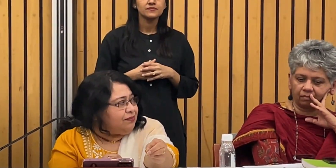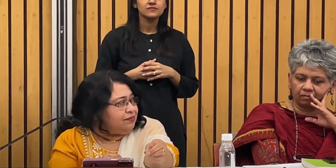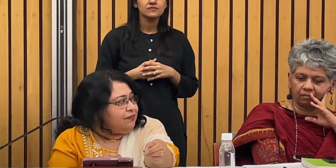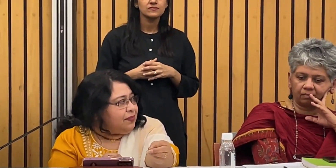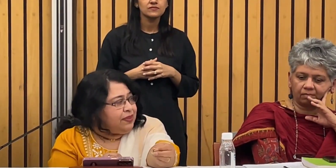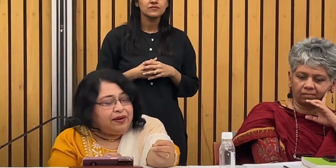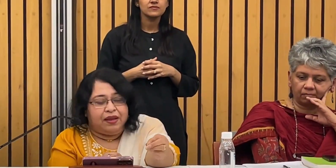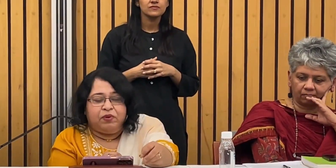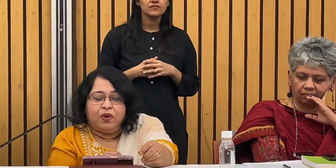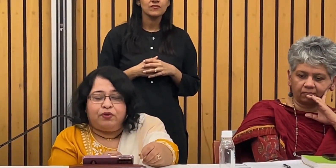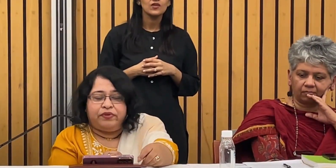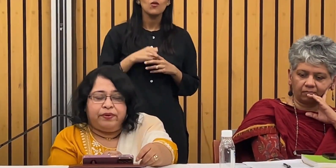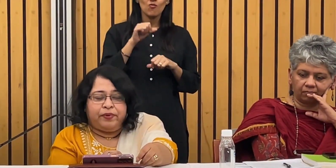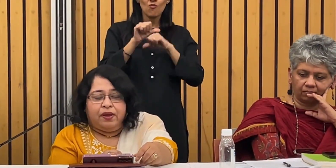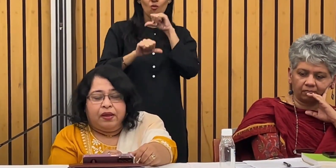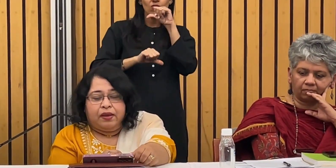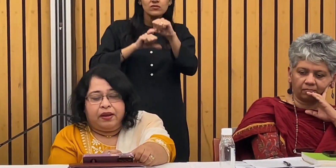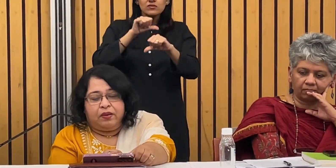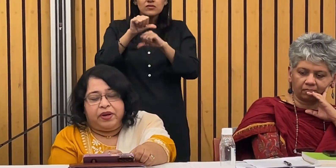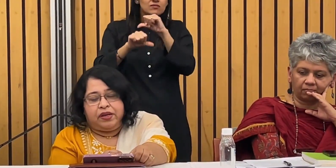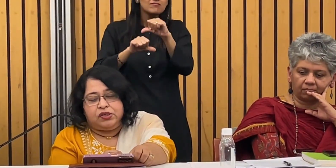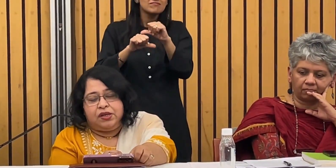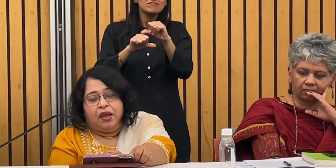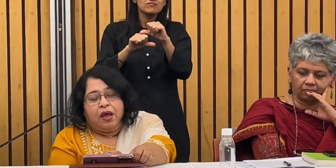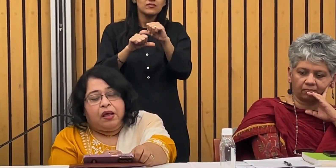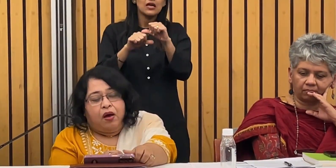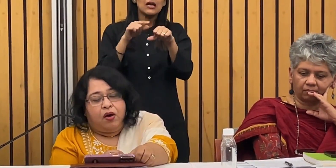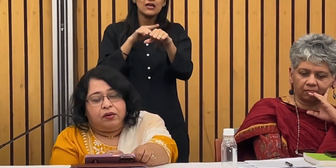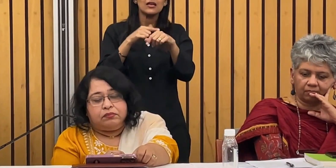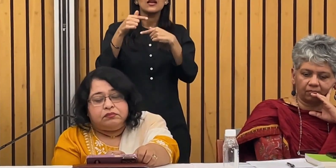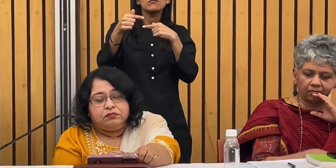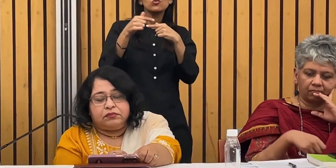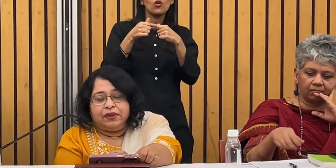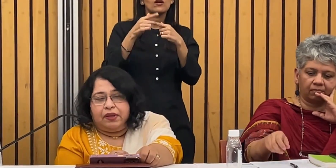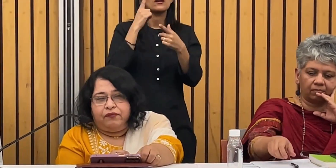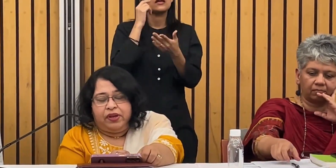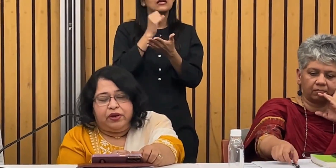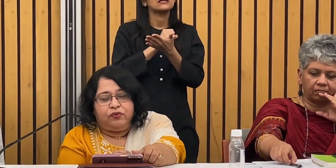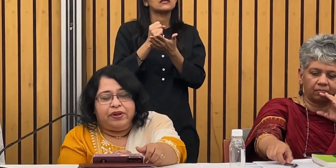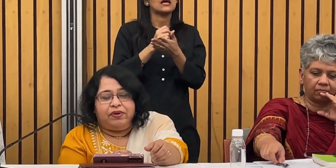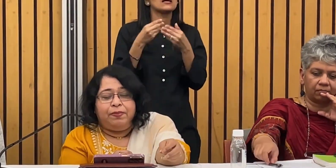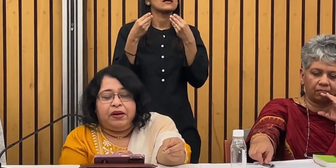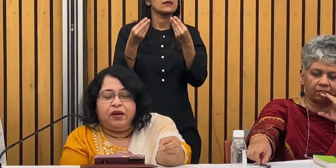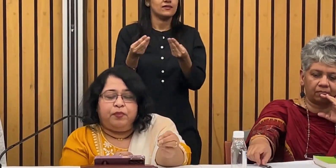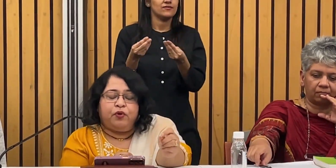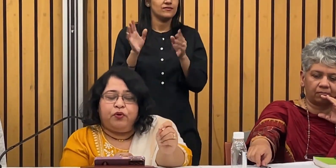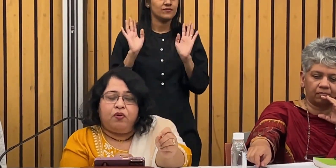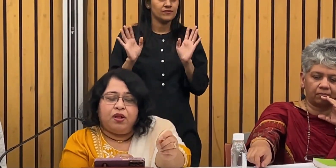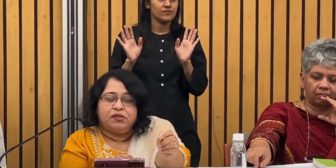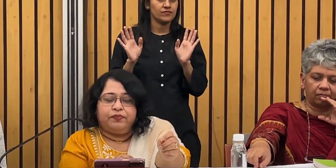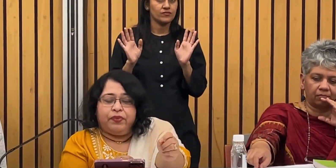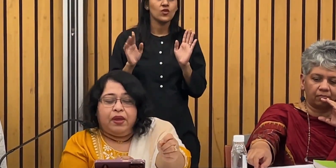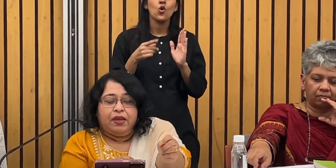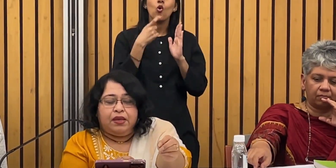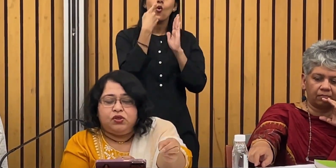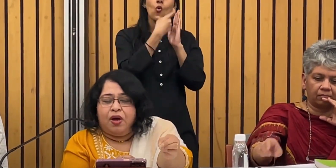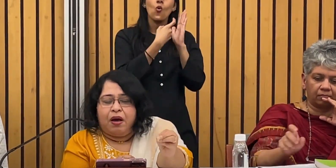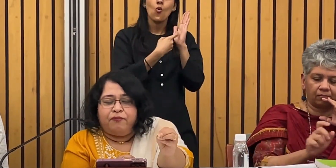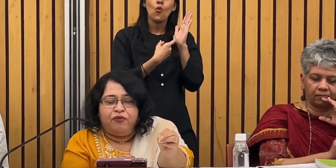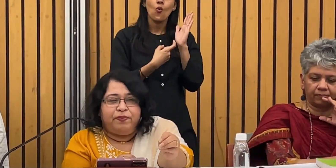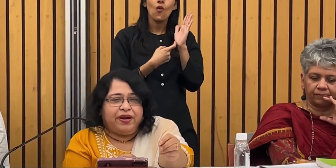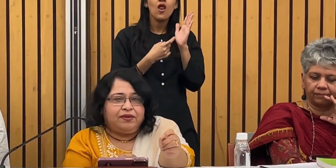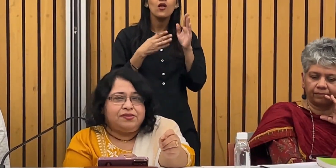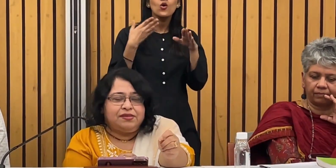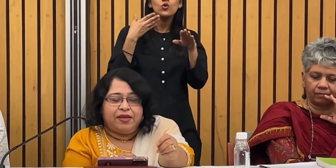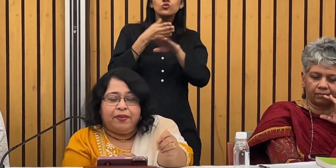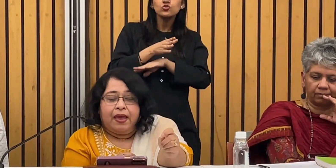अवॉइडेड. दैट कैन बी वन ऑफ द रिकमेंडेशन. और वी नीड टू डेवलप क्लियर प्रोटोकॉल्स कि जो